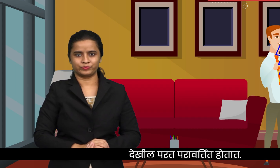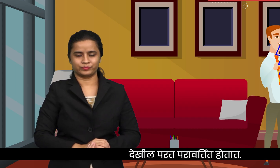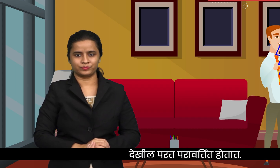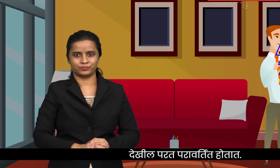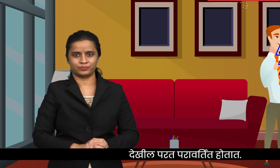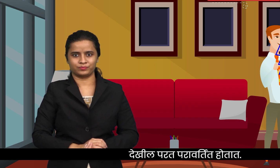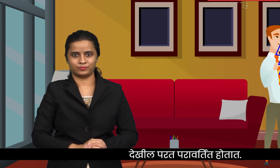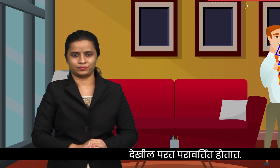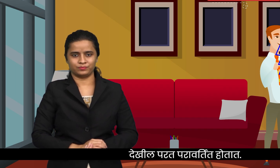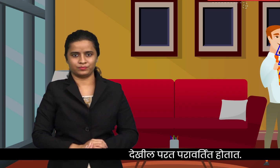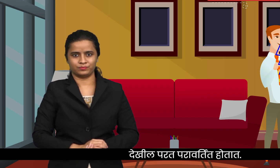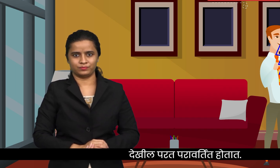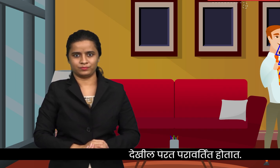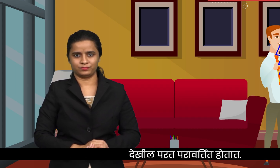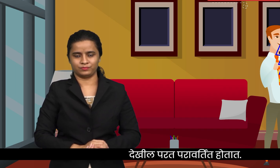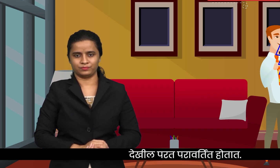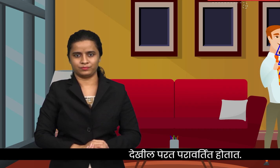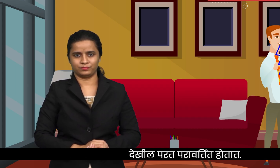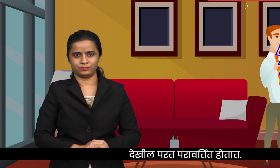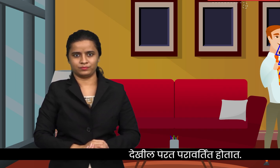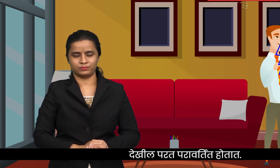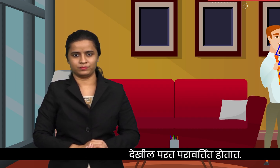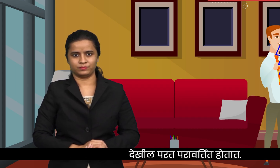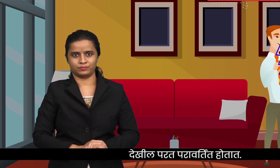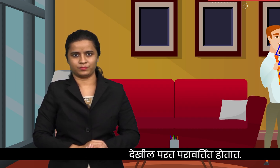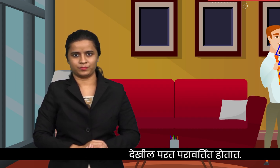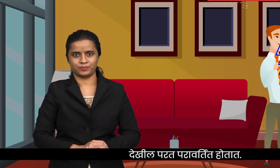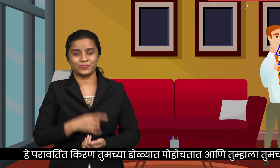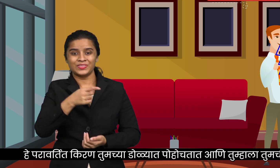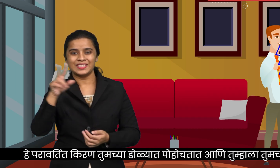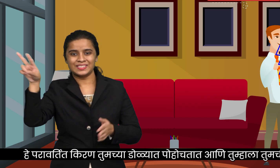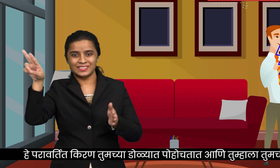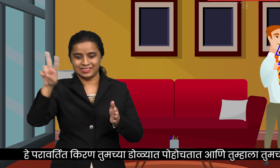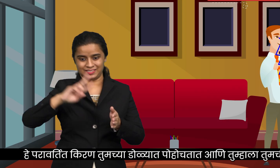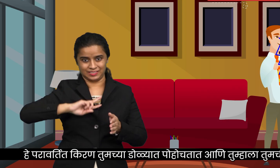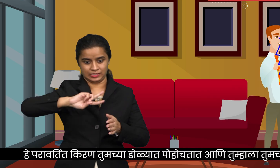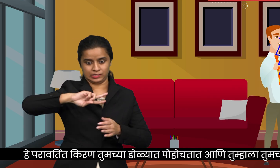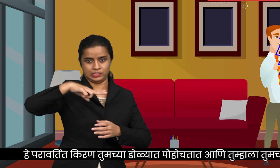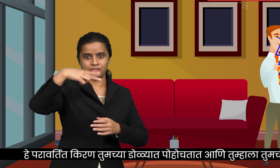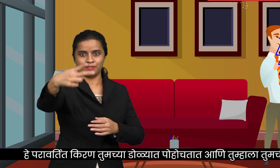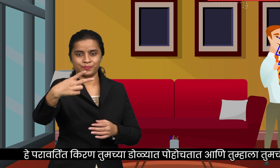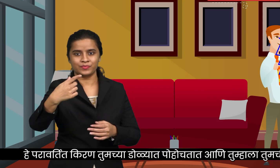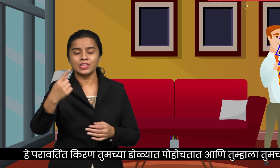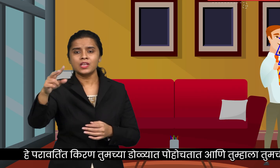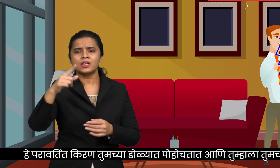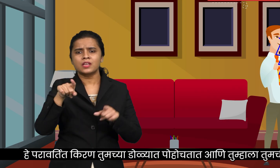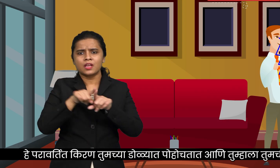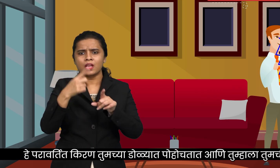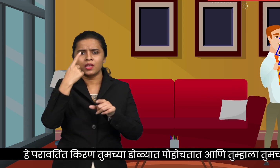किरण देखील परावर्तित होतात. हे परावर्तित किरण तुमच्या